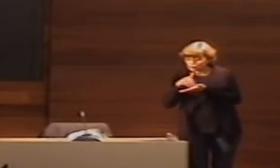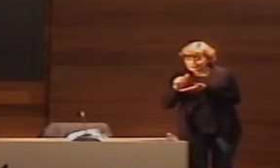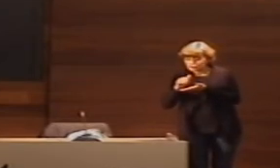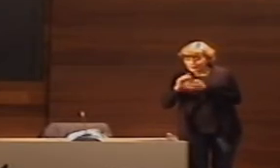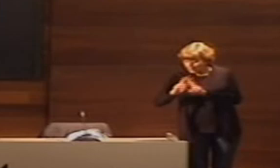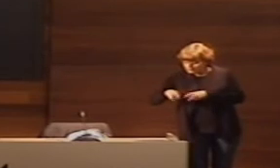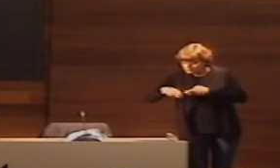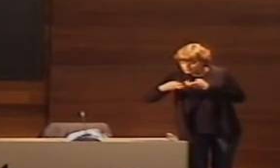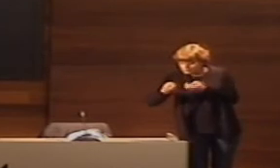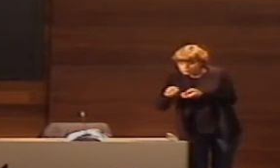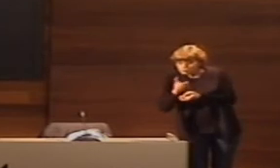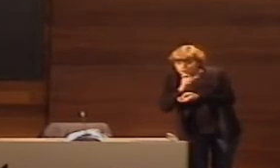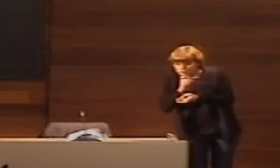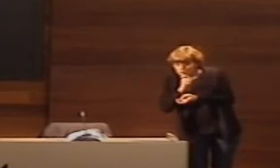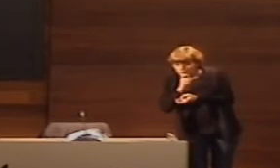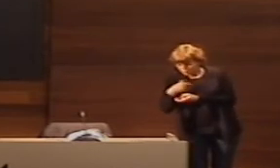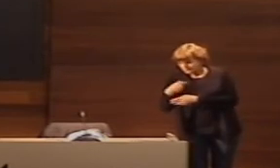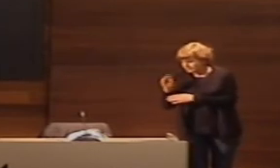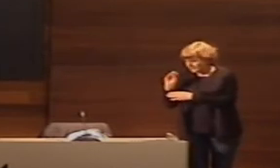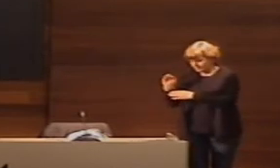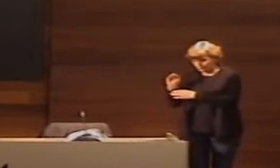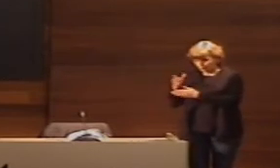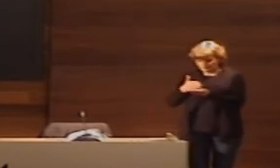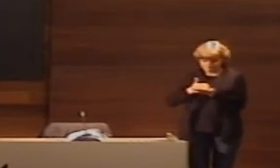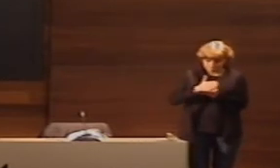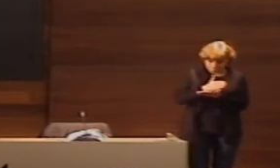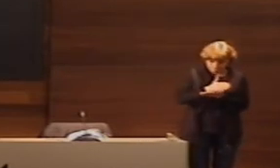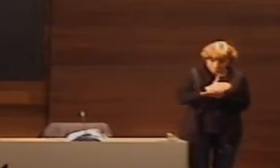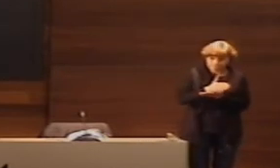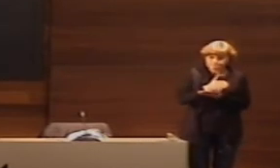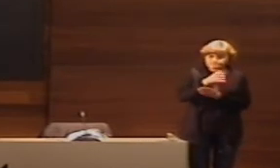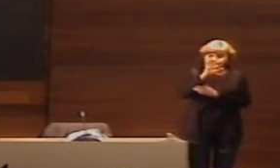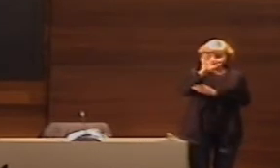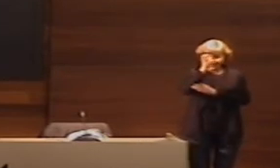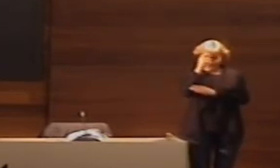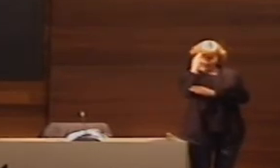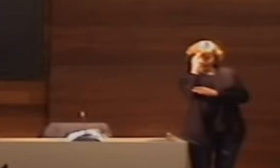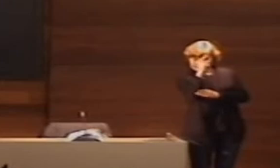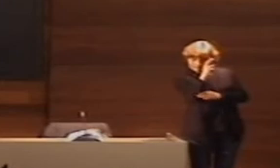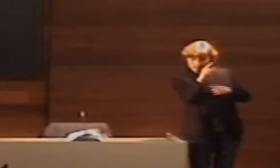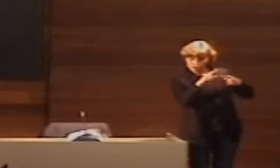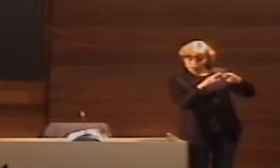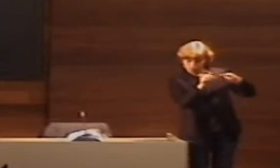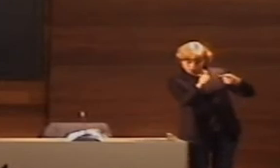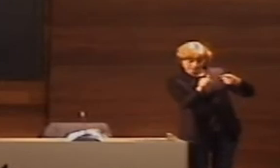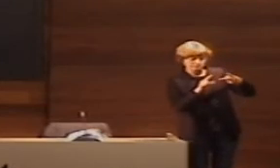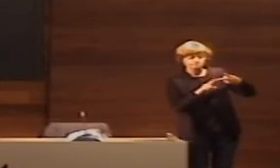más. O sea, por un lado tenemos el cambio climático y la contaminación, ¿no? Y decías